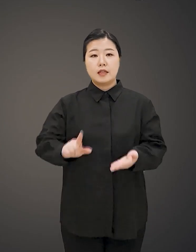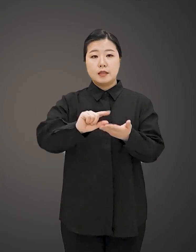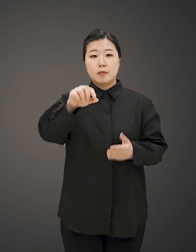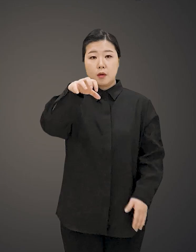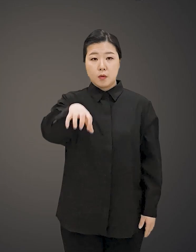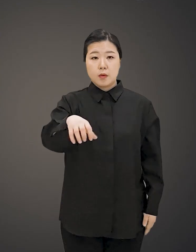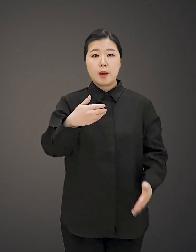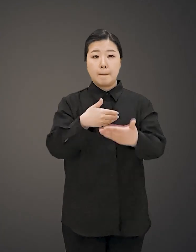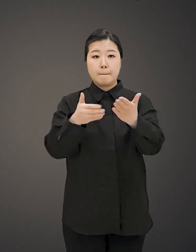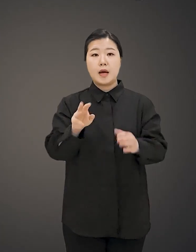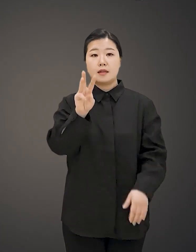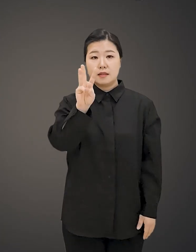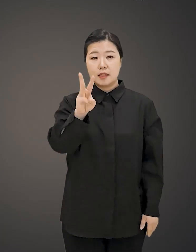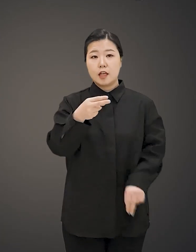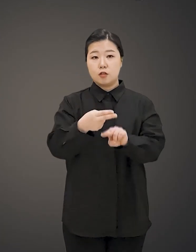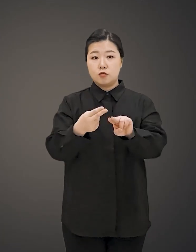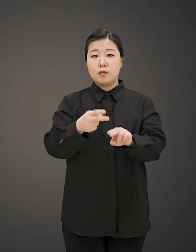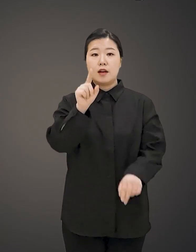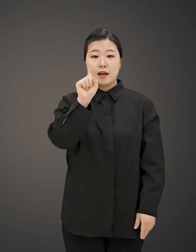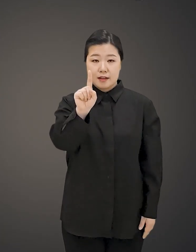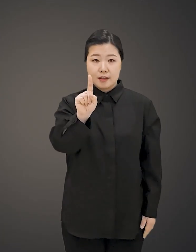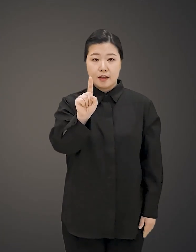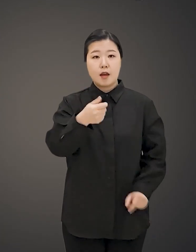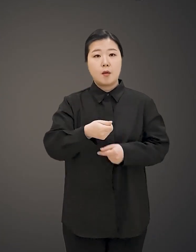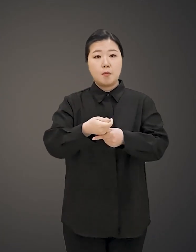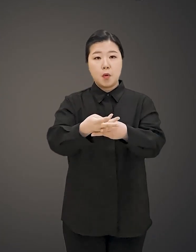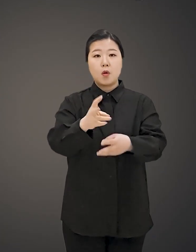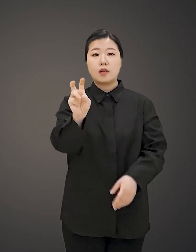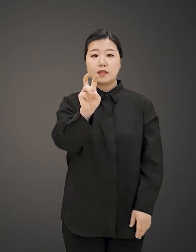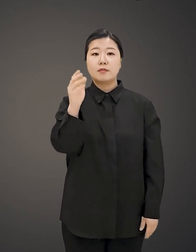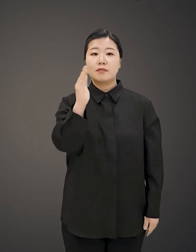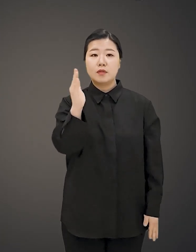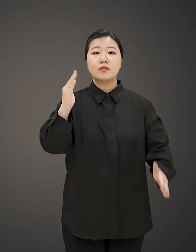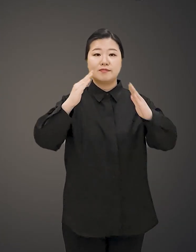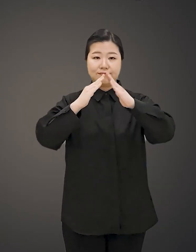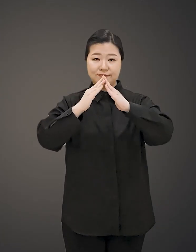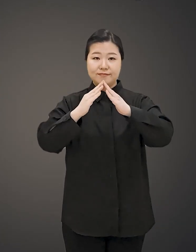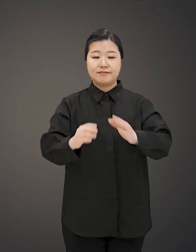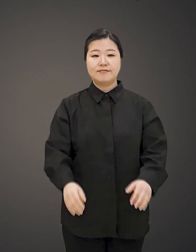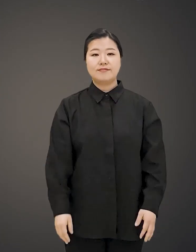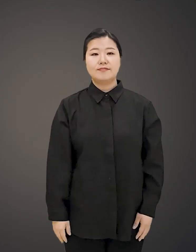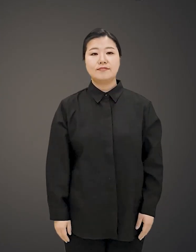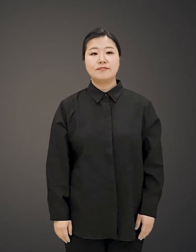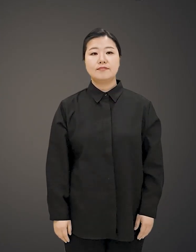교회에 있는 방 3개와 주방 하나에 20평 남짓한 시어머니의 집.